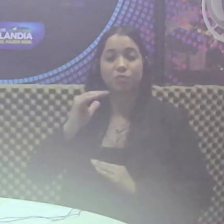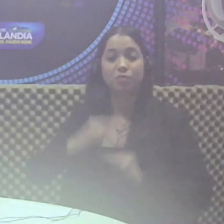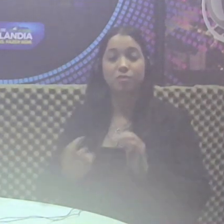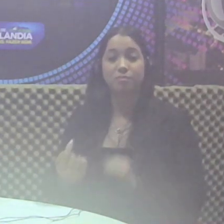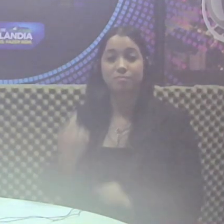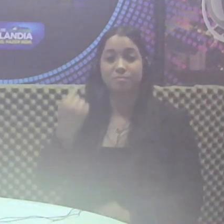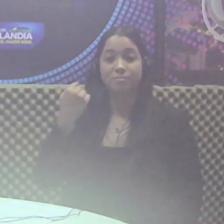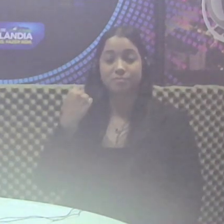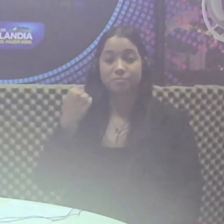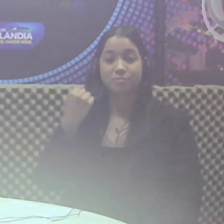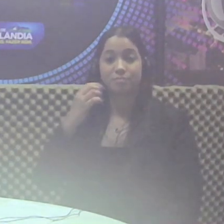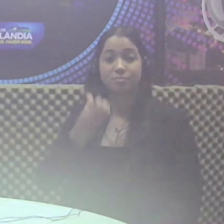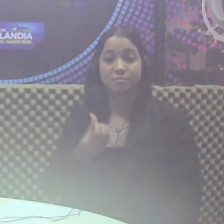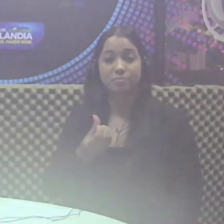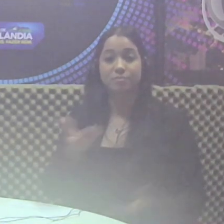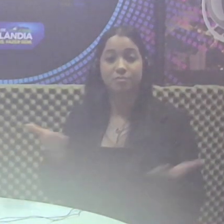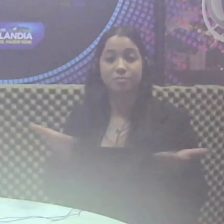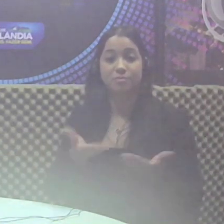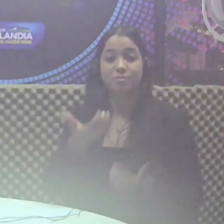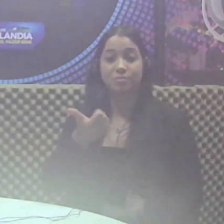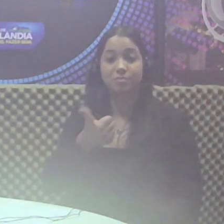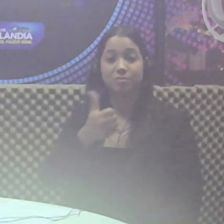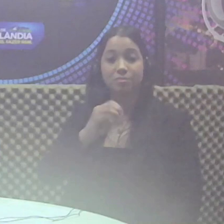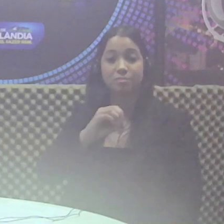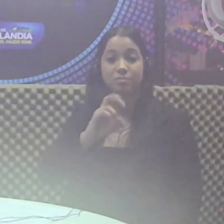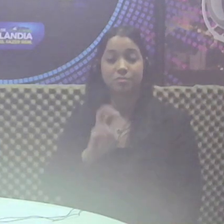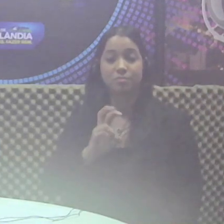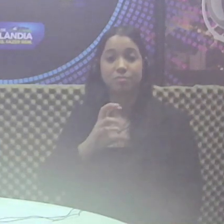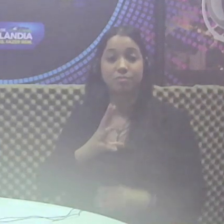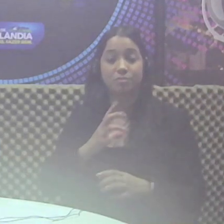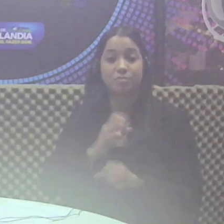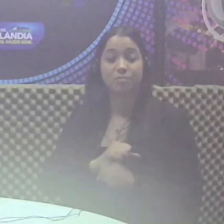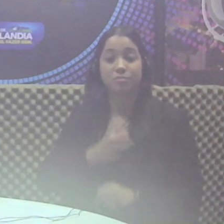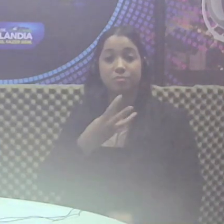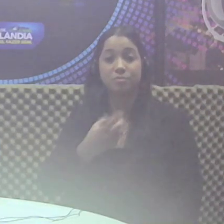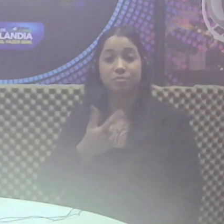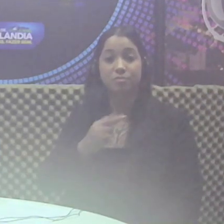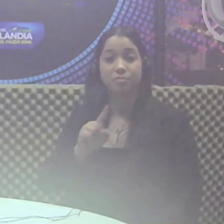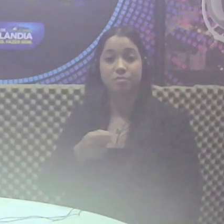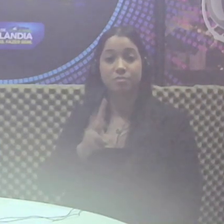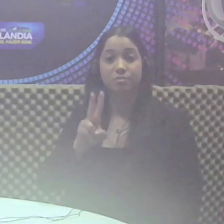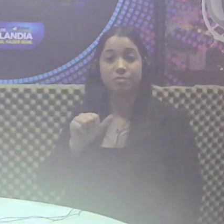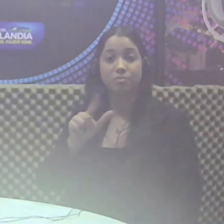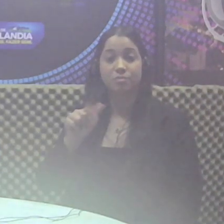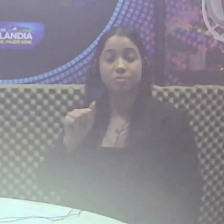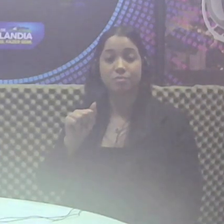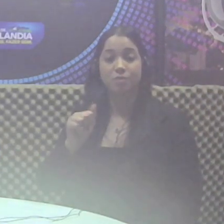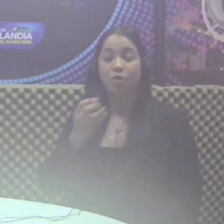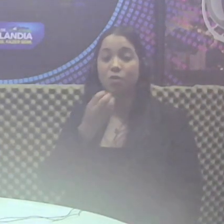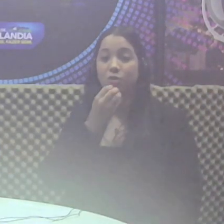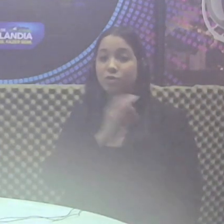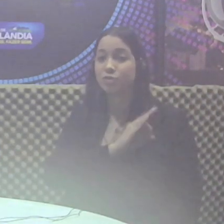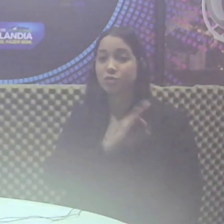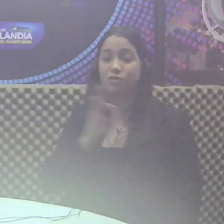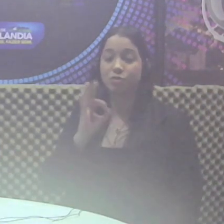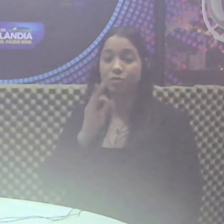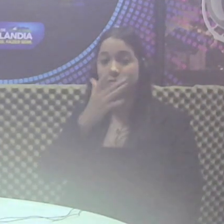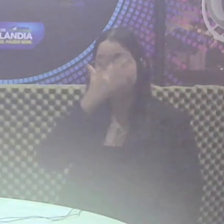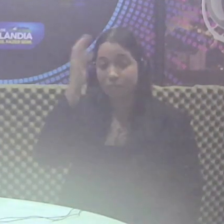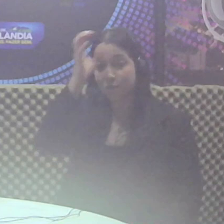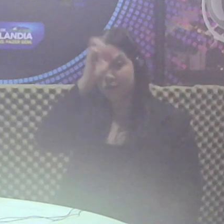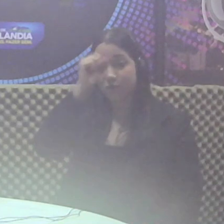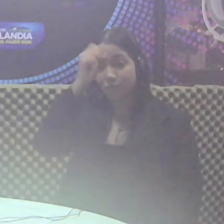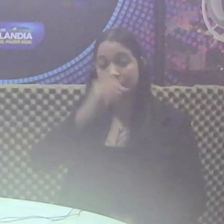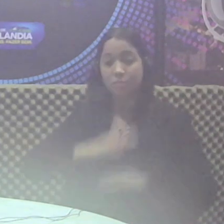profissionalizantes, saltamos de 6 para 105, totalizando mais de 37 mil vagas oferecidas. É uma oportunidade show para quem quer aprender